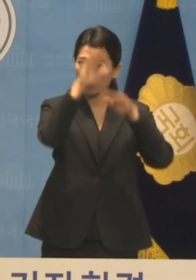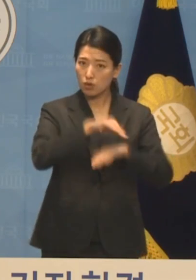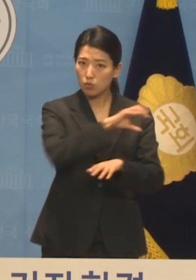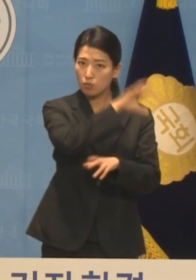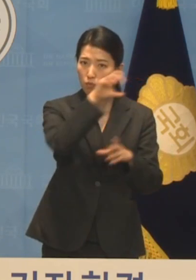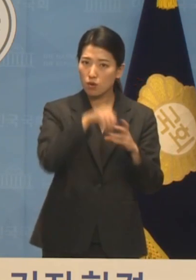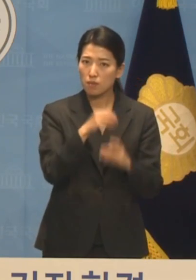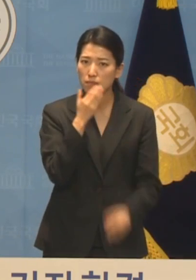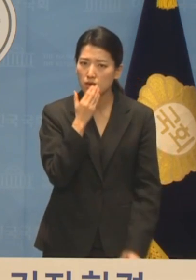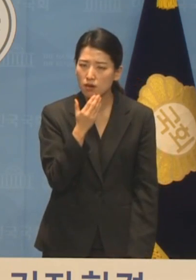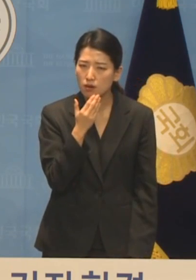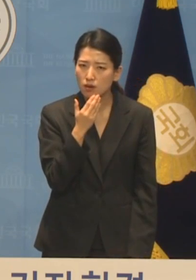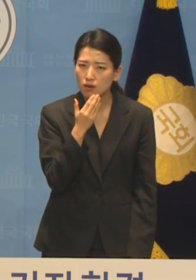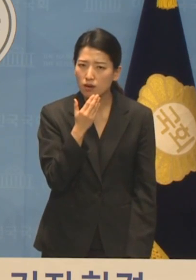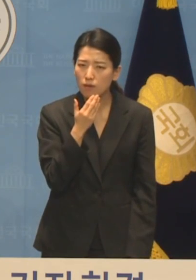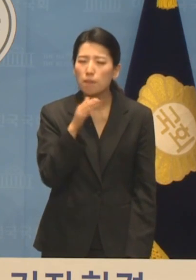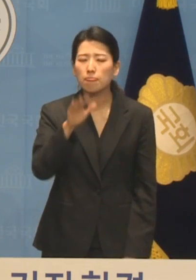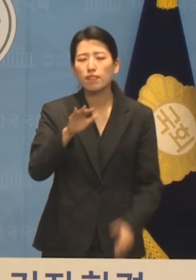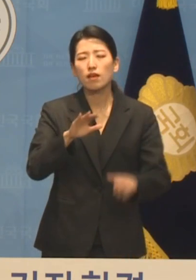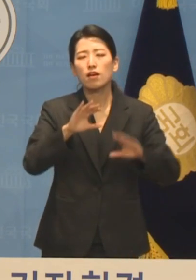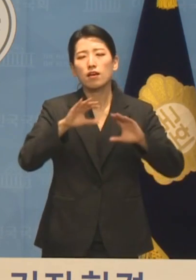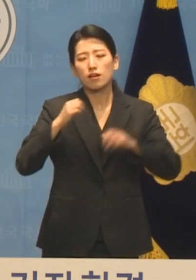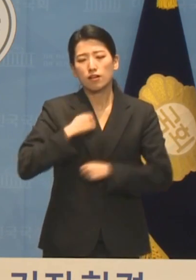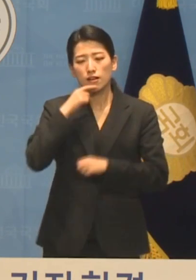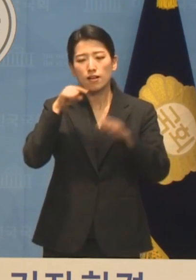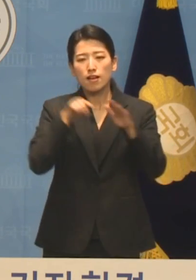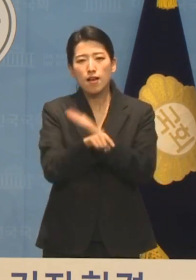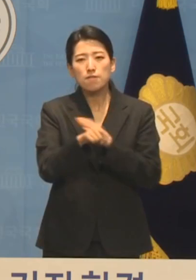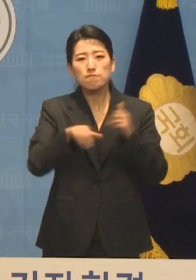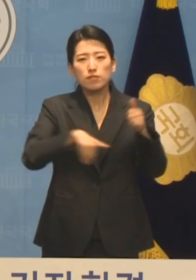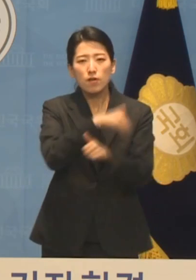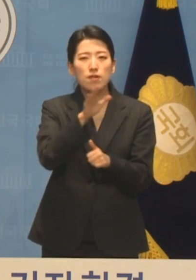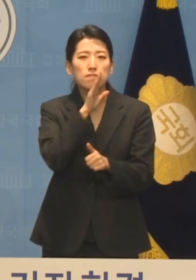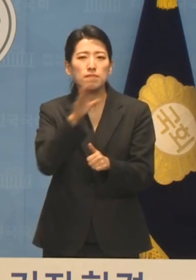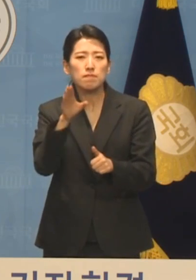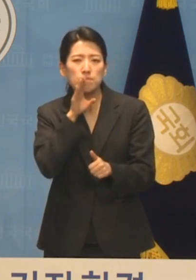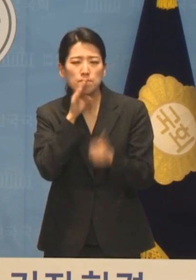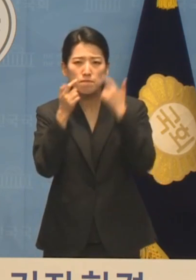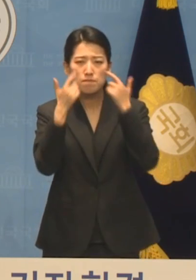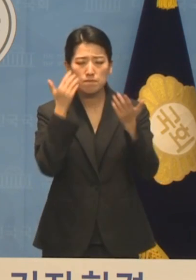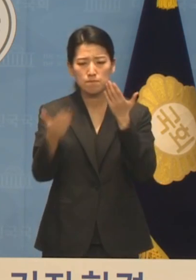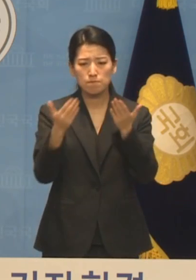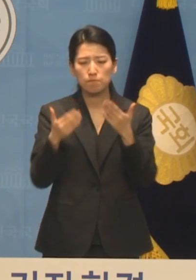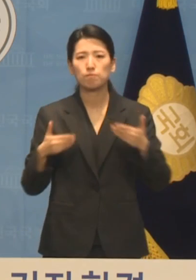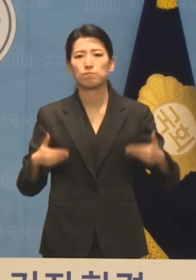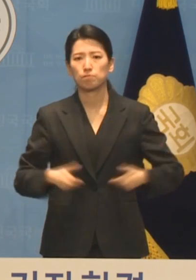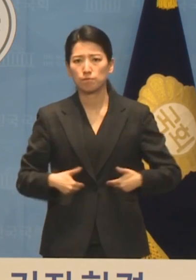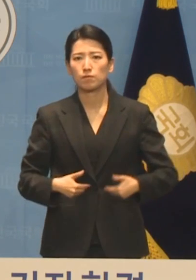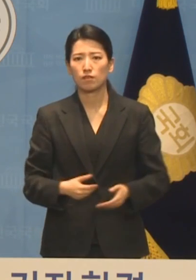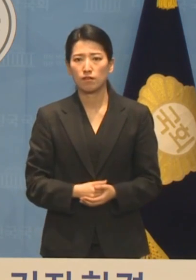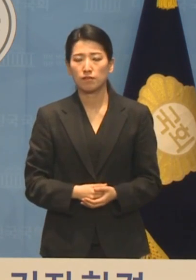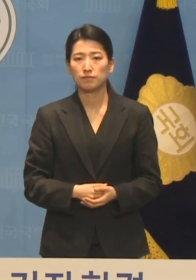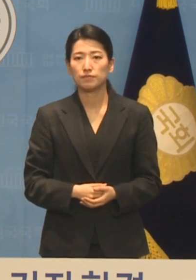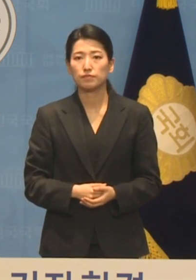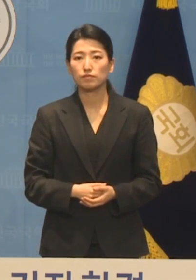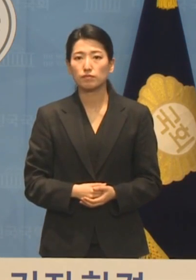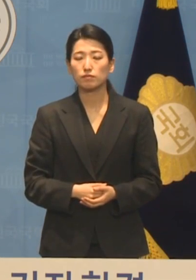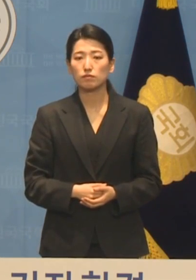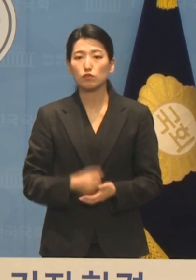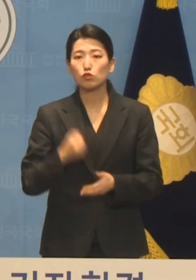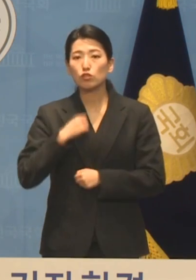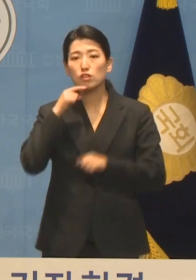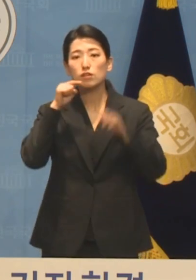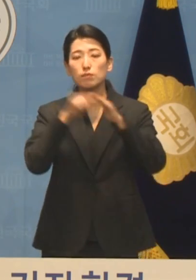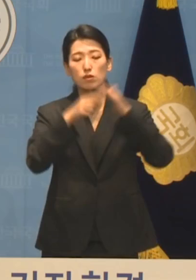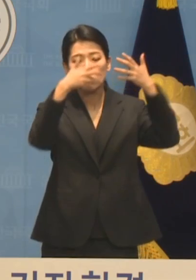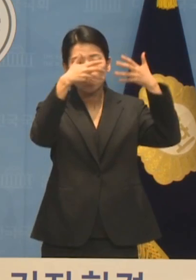됩니다. 그렇기 때문에 탄핵 심판에서 계엄의 위헌성 또는 위법성을 심리하자면 비상계엄의 구성